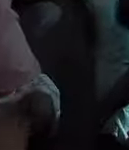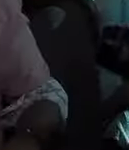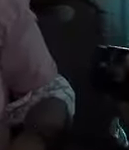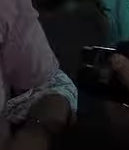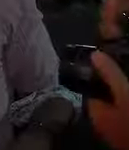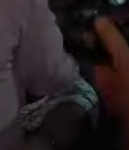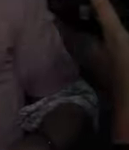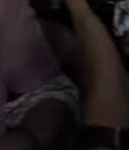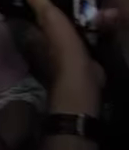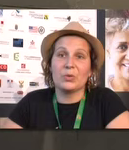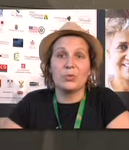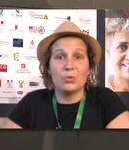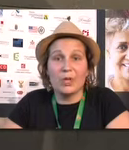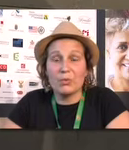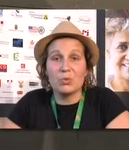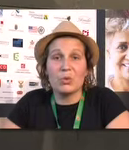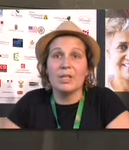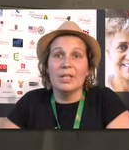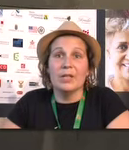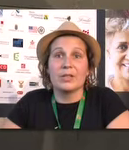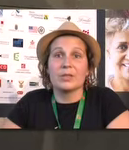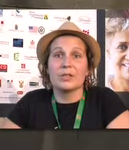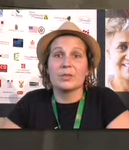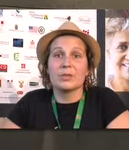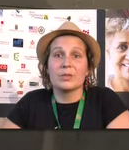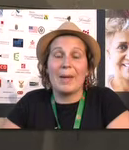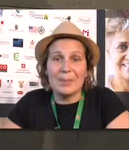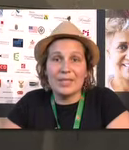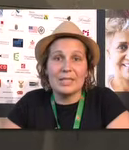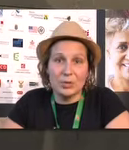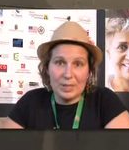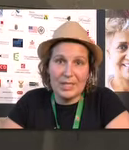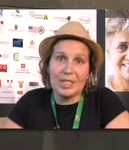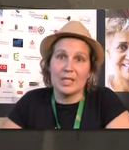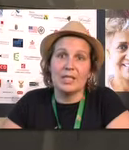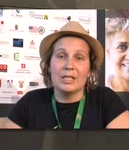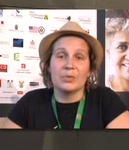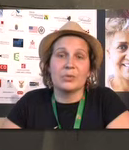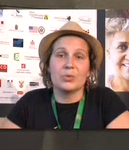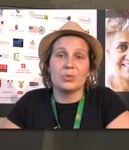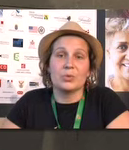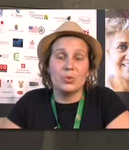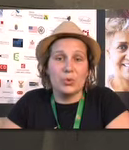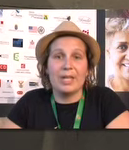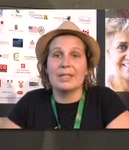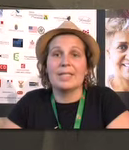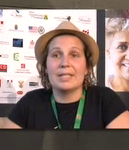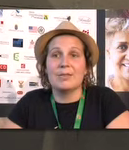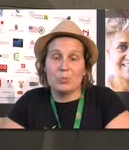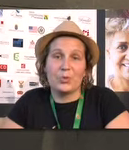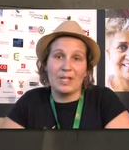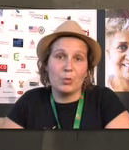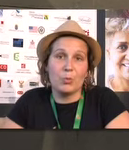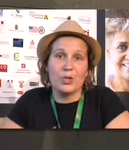Et c'est vraiment ça qui va leur permettre une ouverture, un bain linguistique, culturel. Et